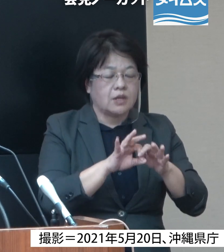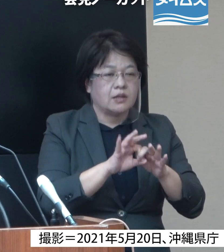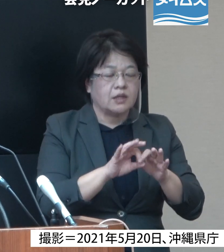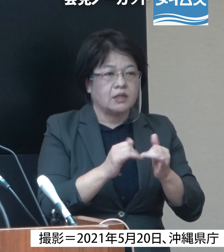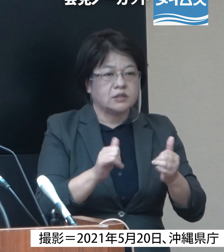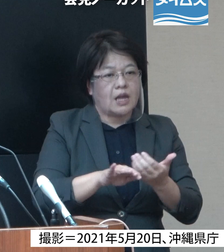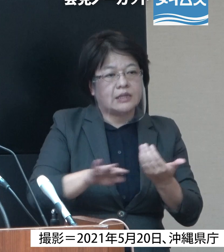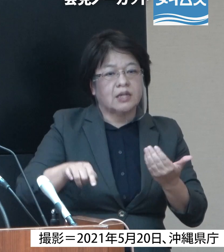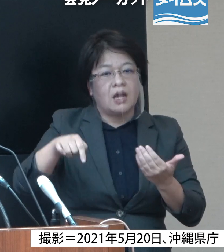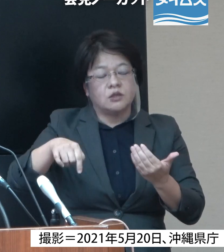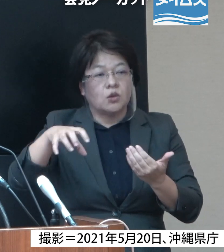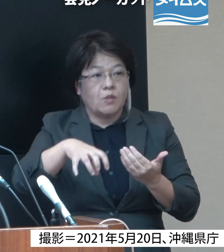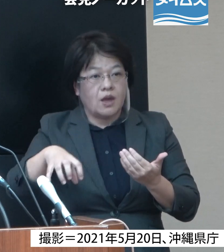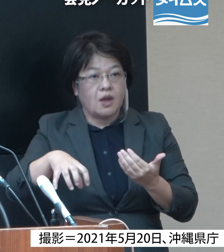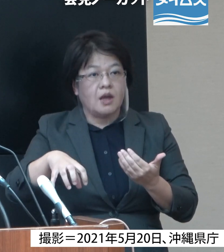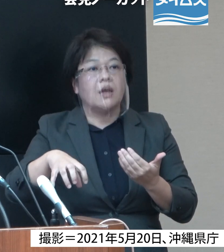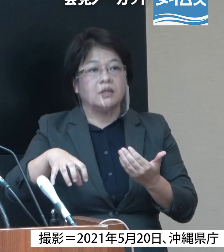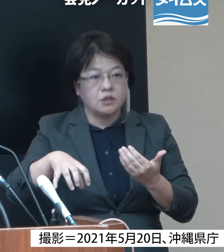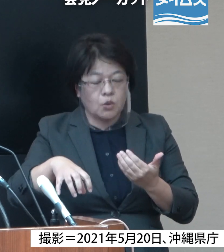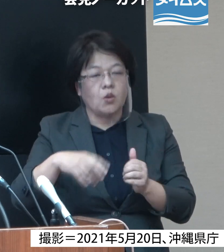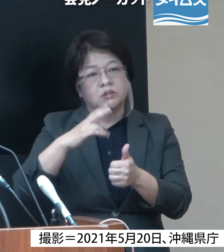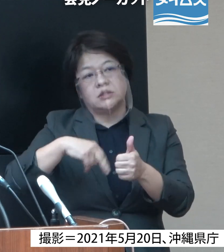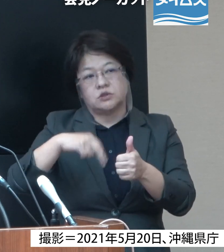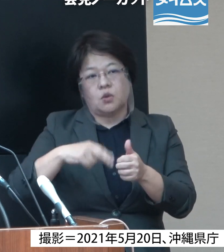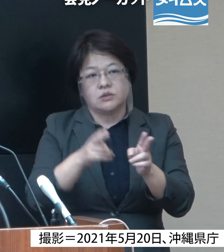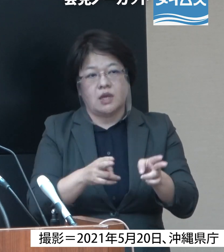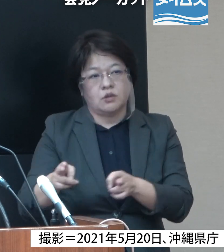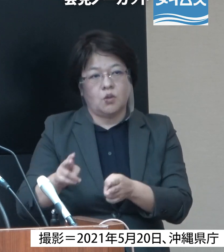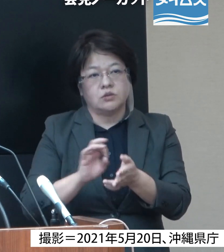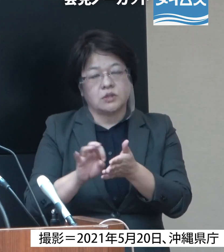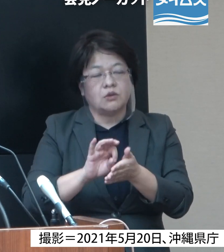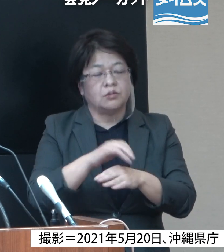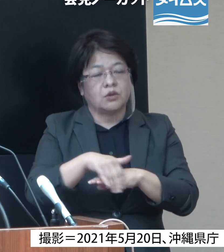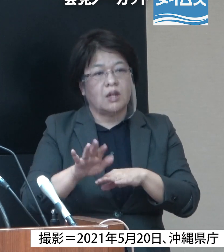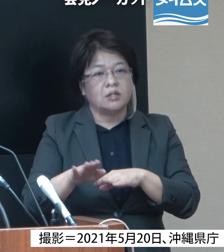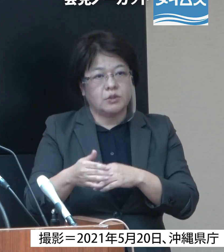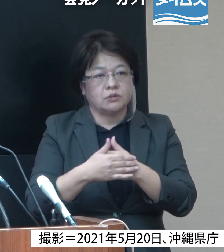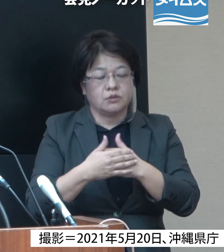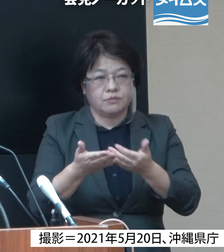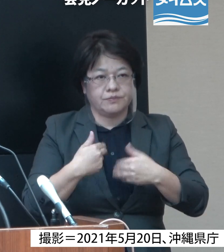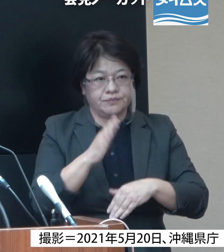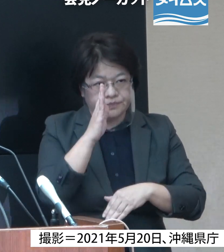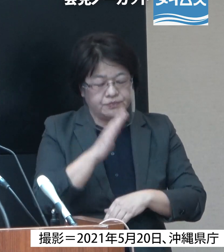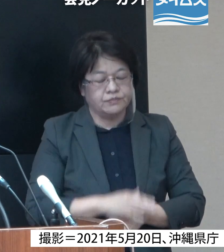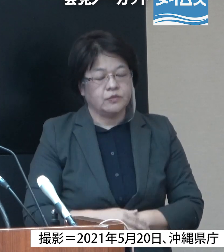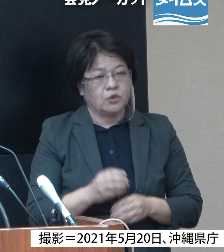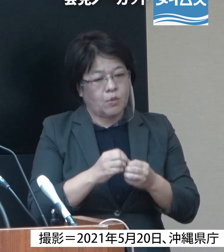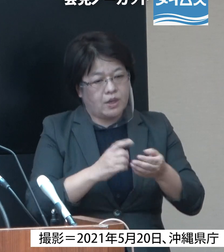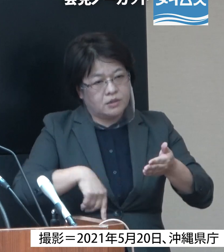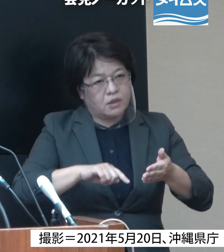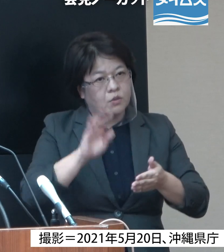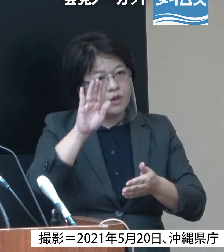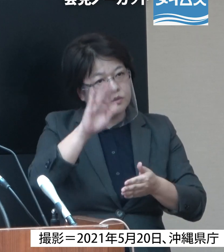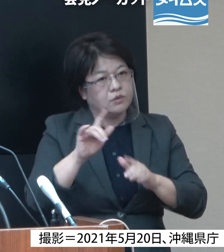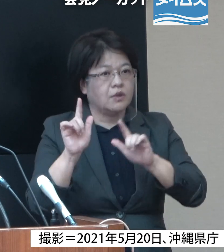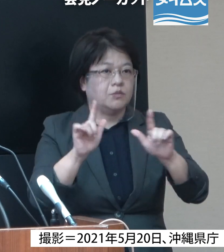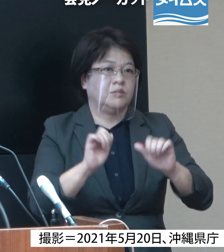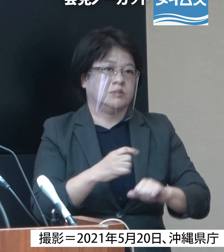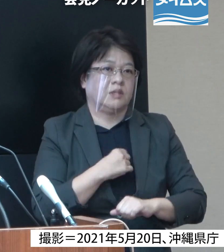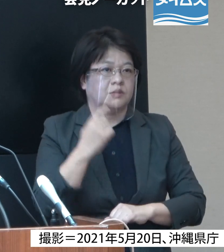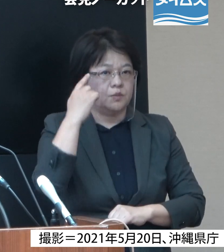今後認証制度の取り組みを拡充してまいりますので、ご協力をお願いいたします。なお、詳細は追ってお伝えすることといたします